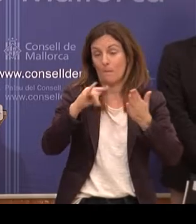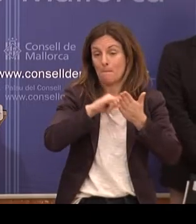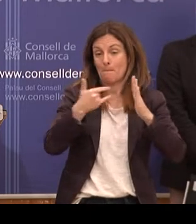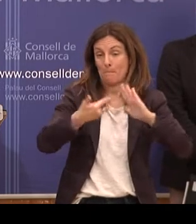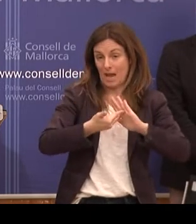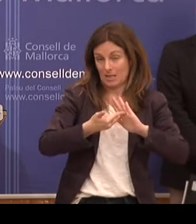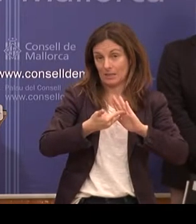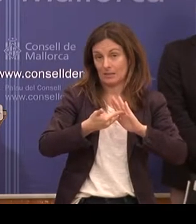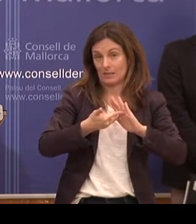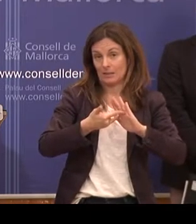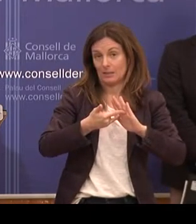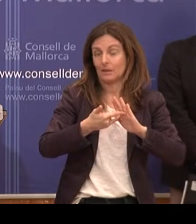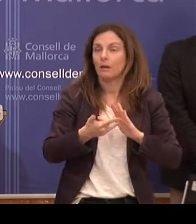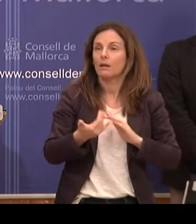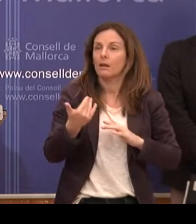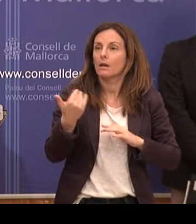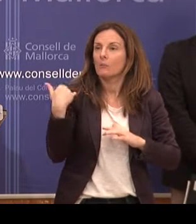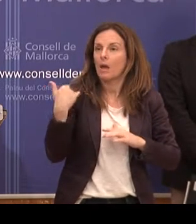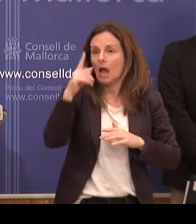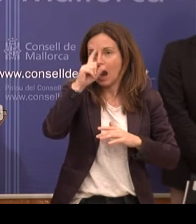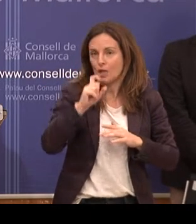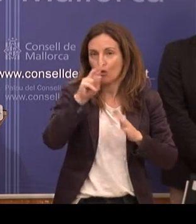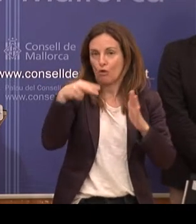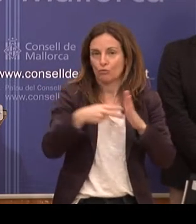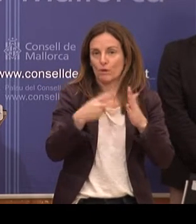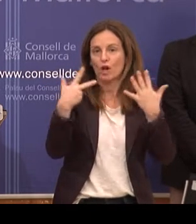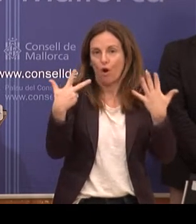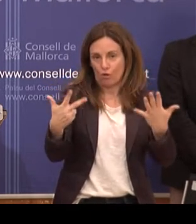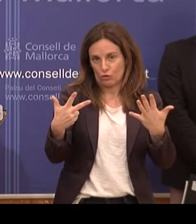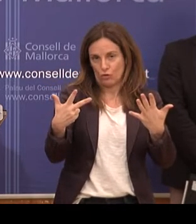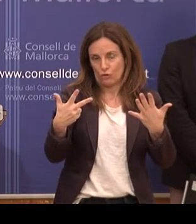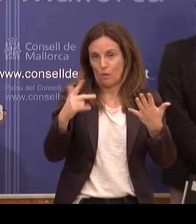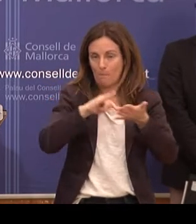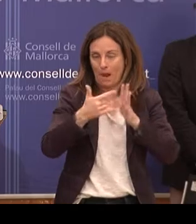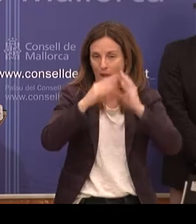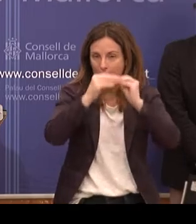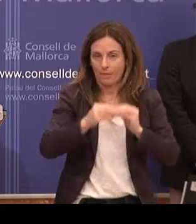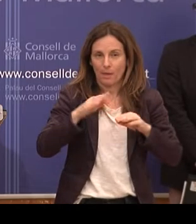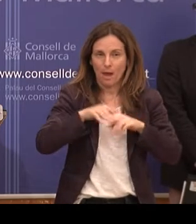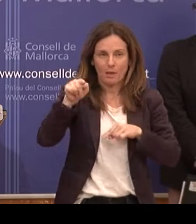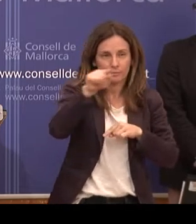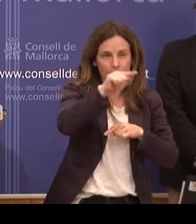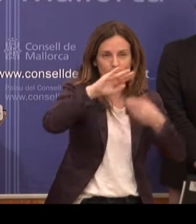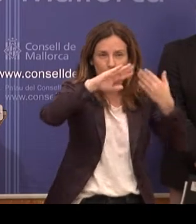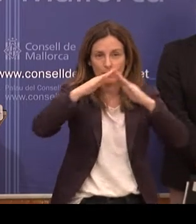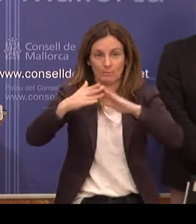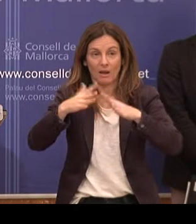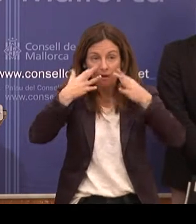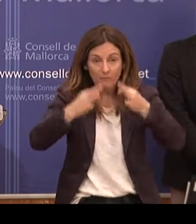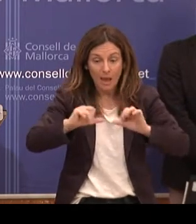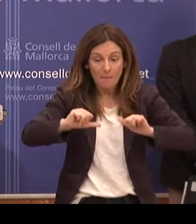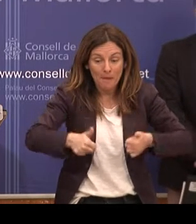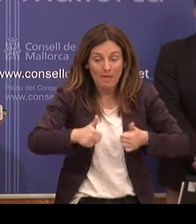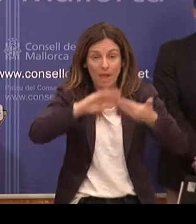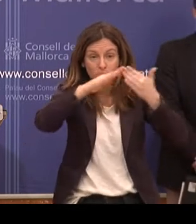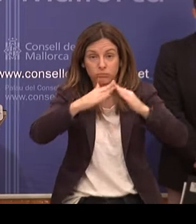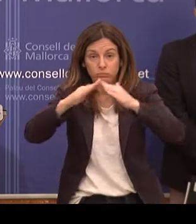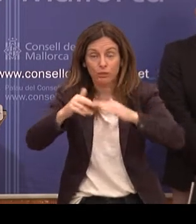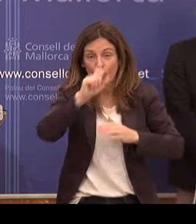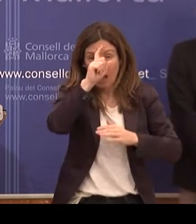'Agència de la qual l'Agència de Disciplina de Mallorca va agafar com a exemple va ser la de